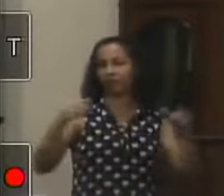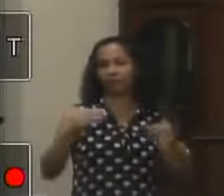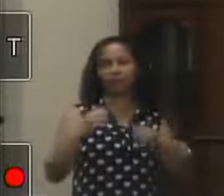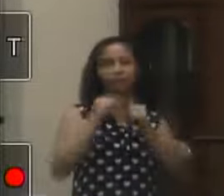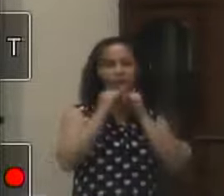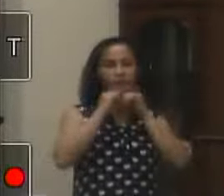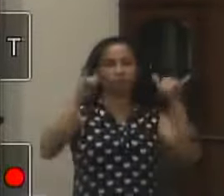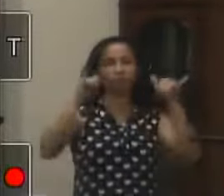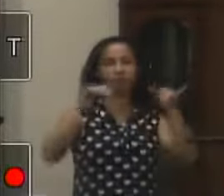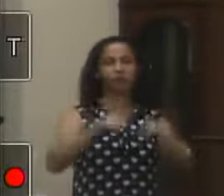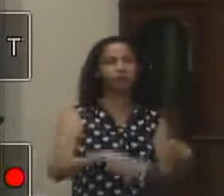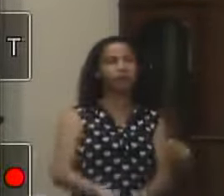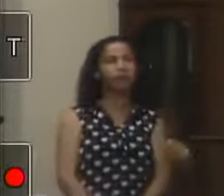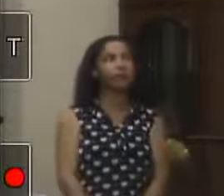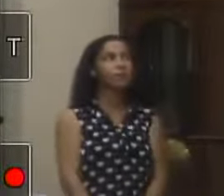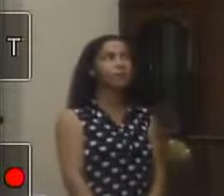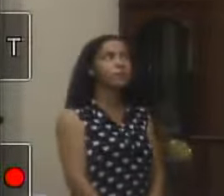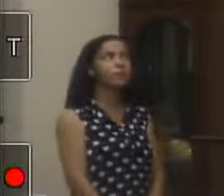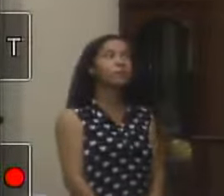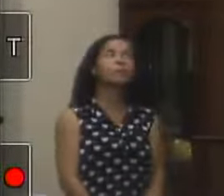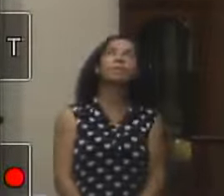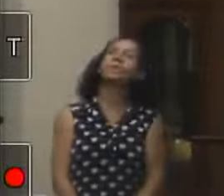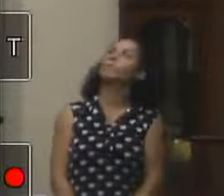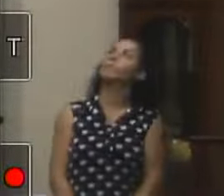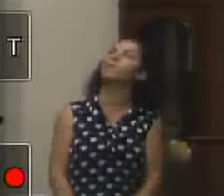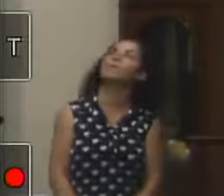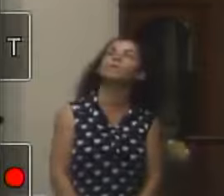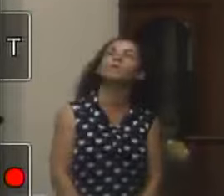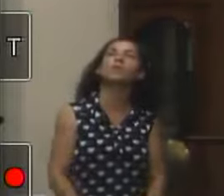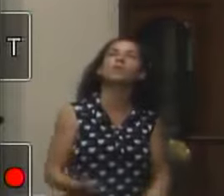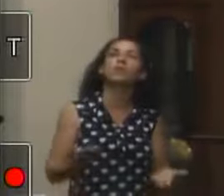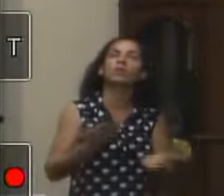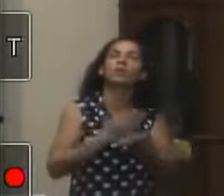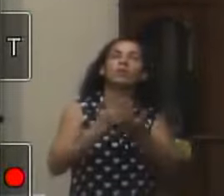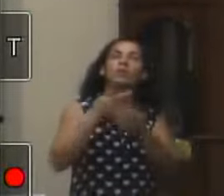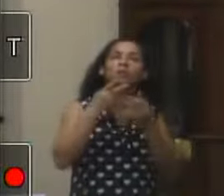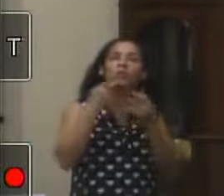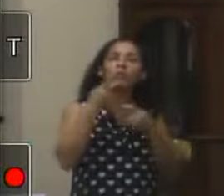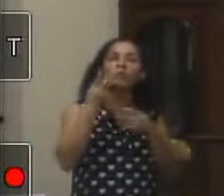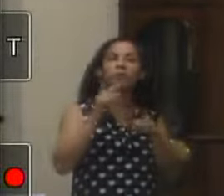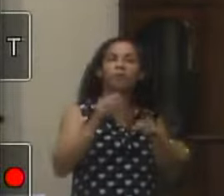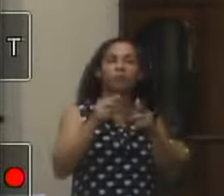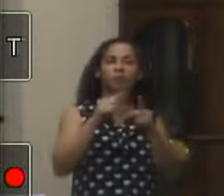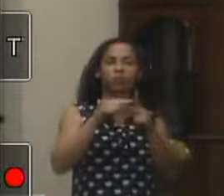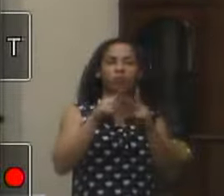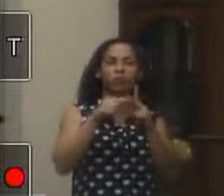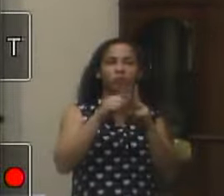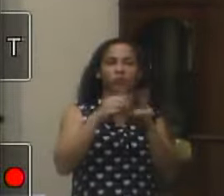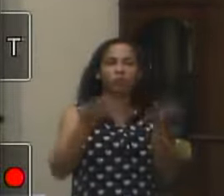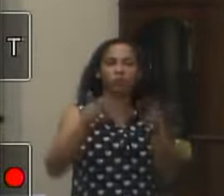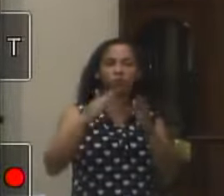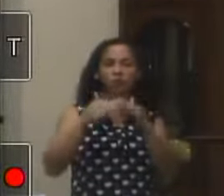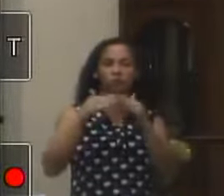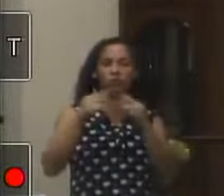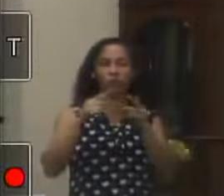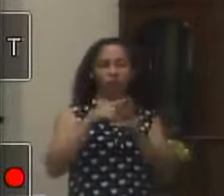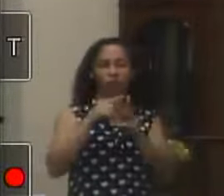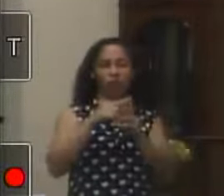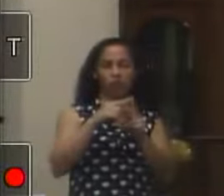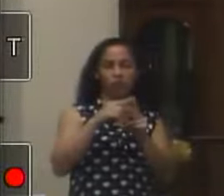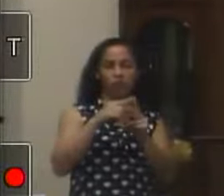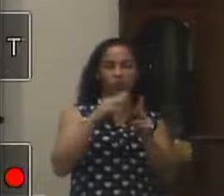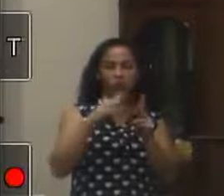divulgado. Bom, vou iniciar falando sobre os meus dois expedientes de hoje. Fiz um